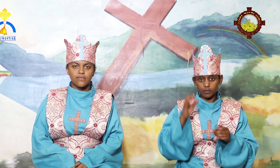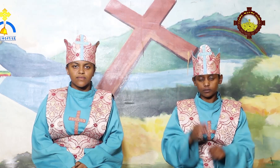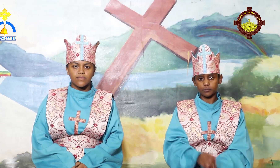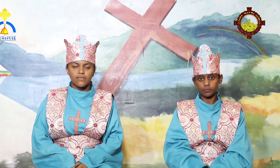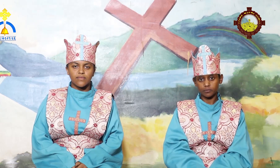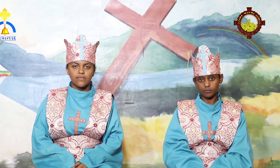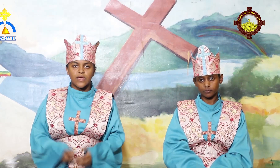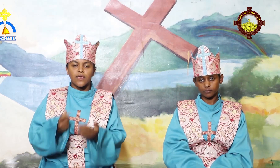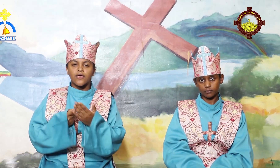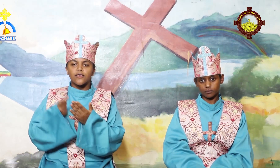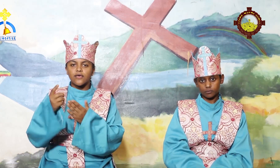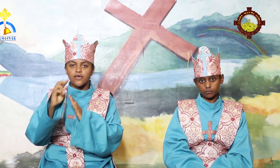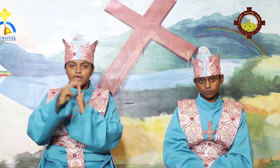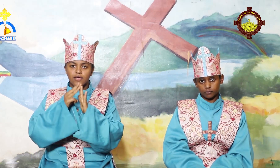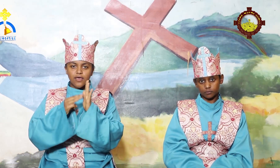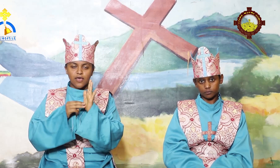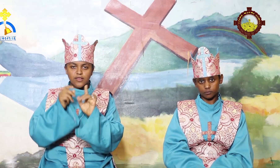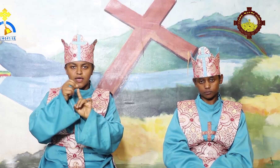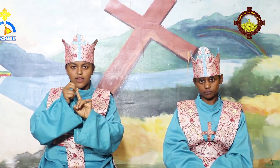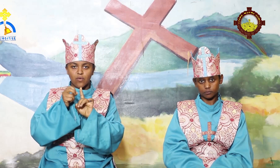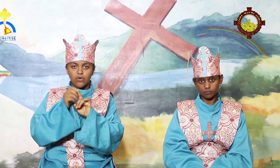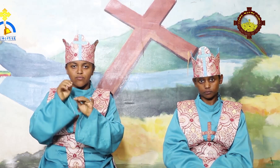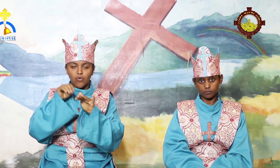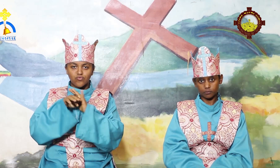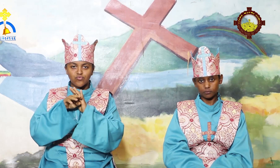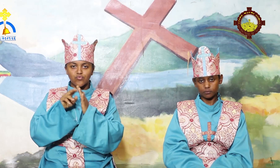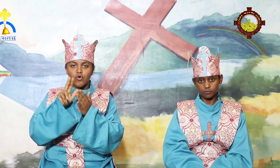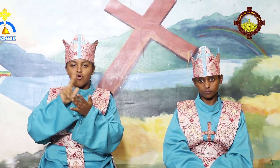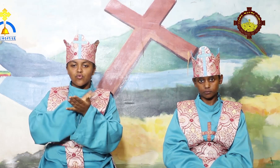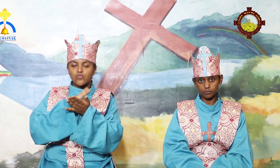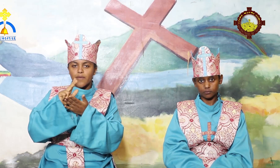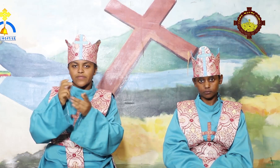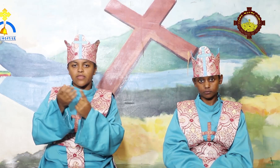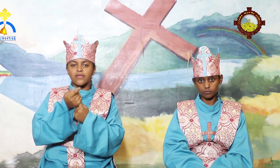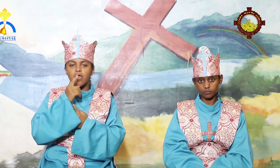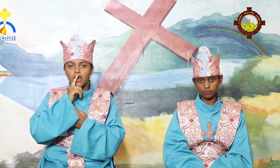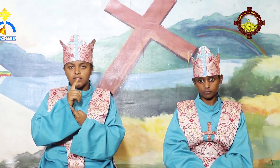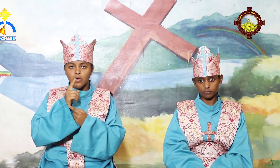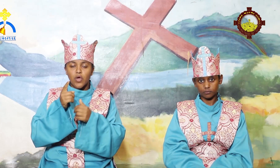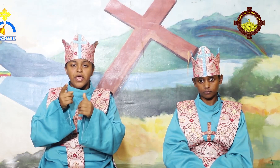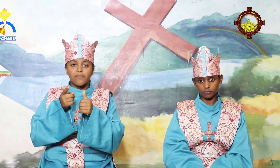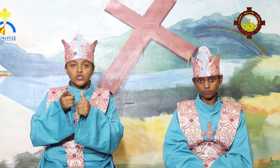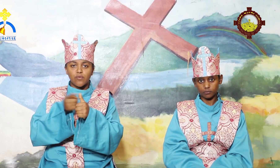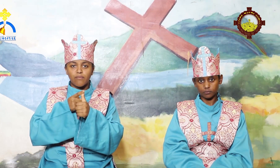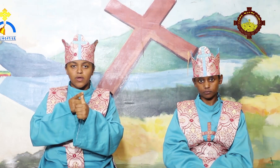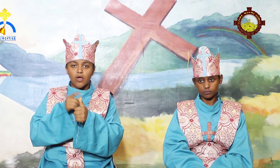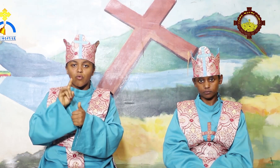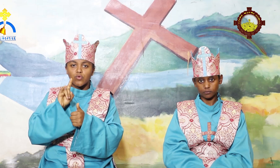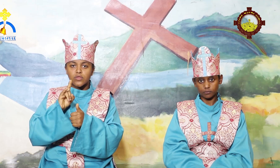ያሰማልን። ይህ የሰኔ ወር በውስጡ 3 ሳምንታት የያዘ ነው። የመጀመሪያው